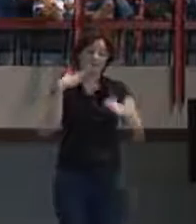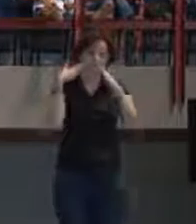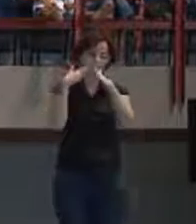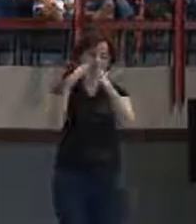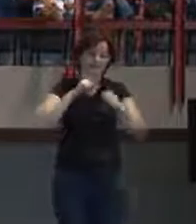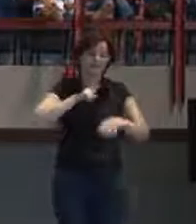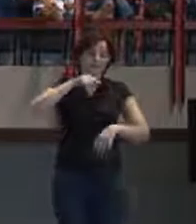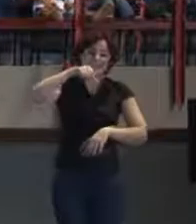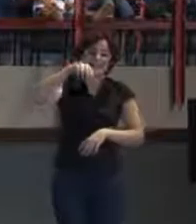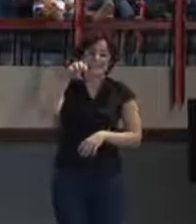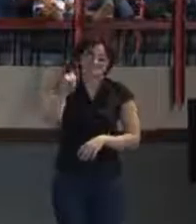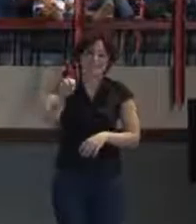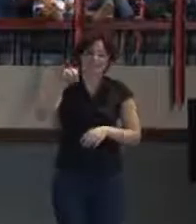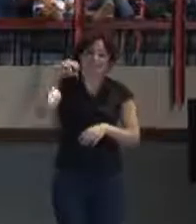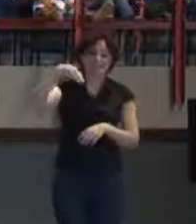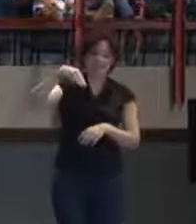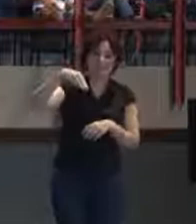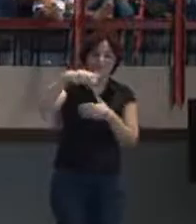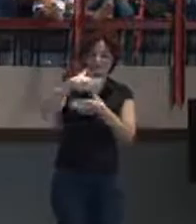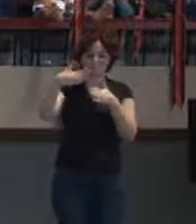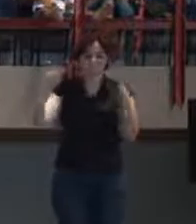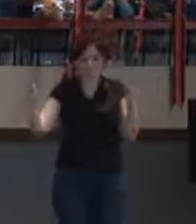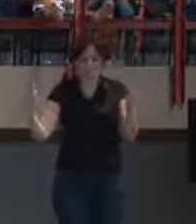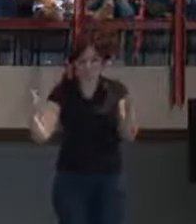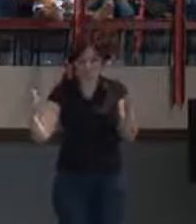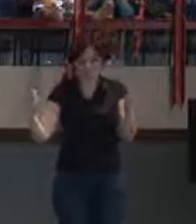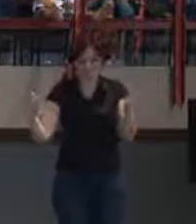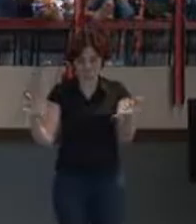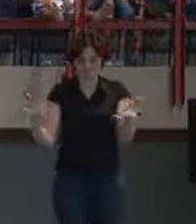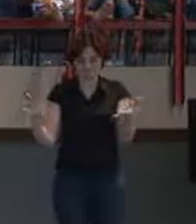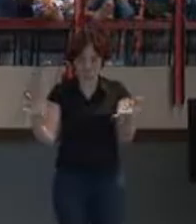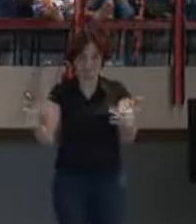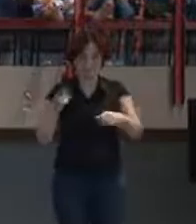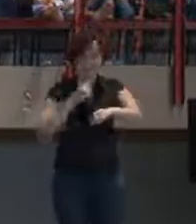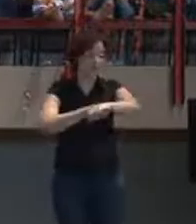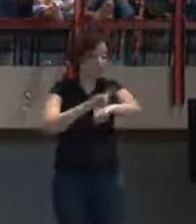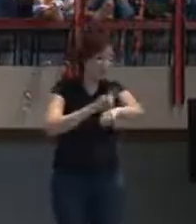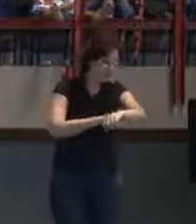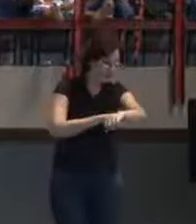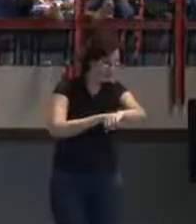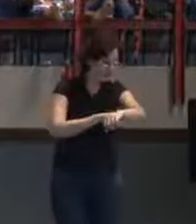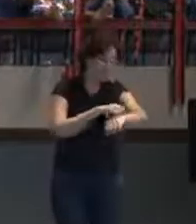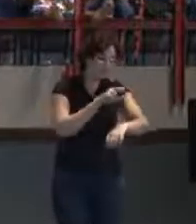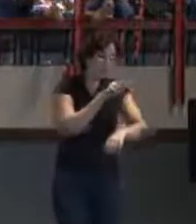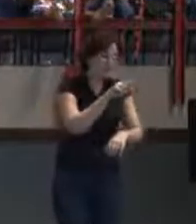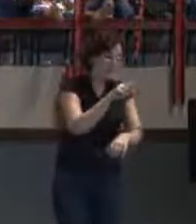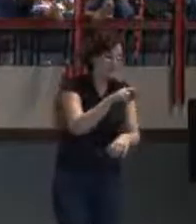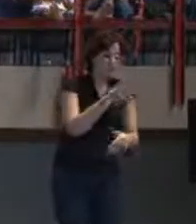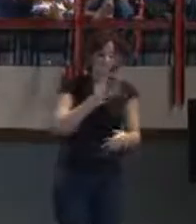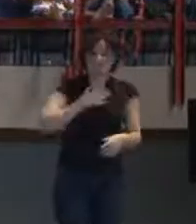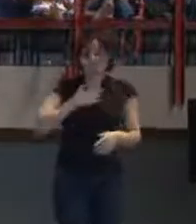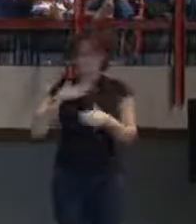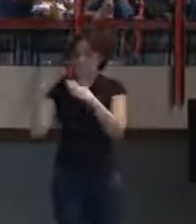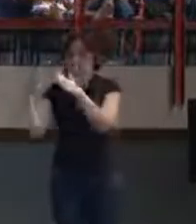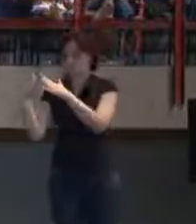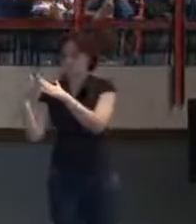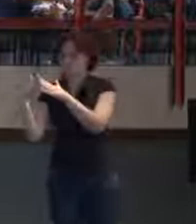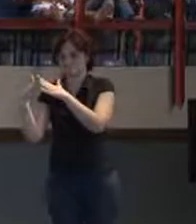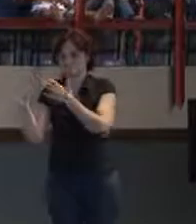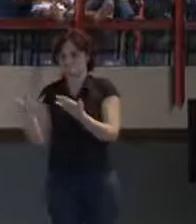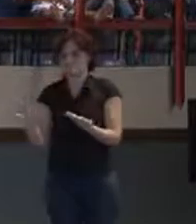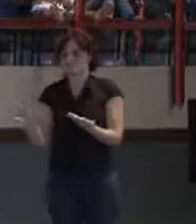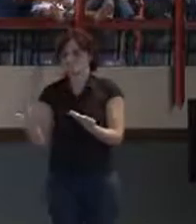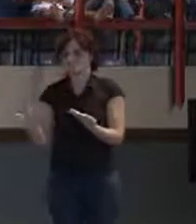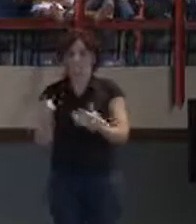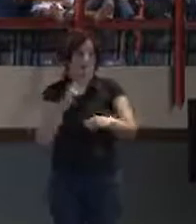chorar. Mas vocês já imaginaram, gente? O cara tem o meu apartamento para fazer xixi. Eu não vou falar nem outra parte